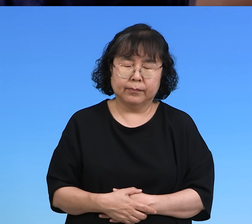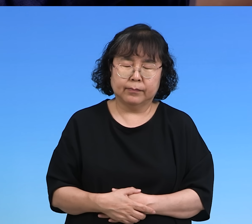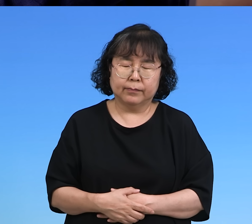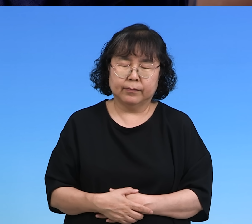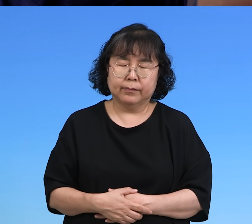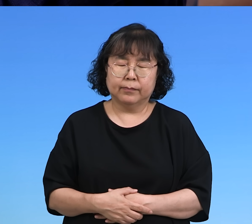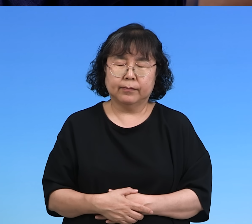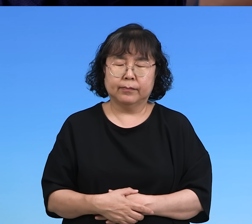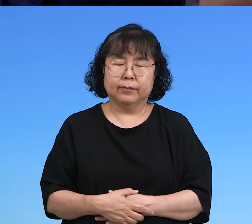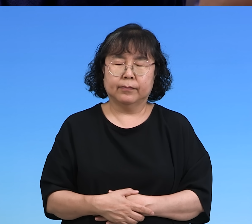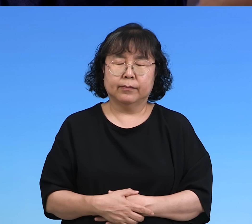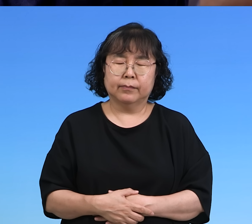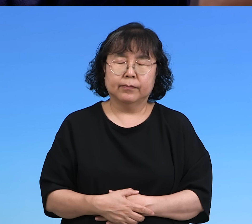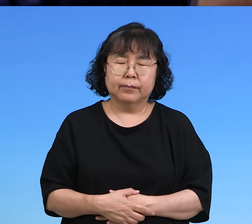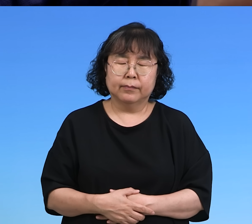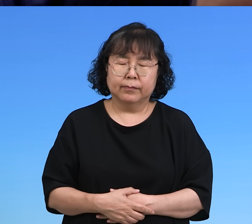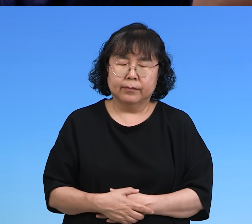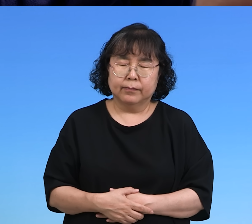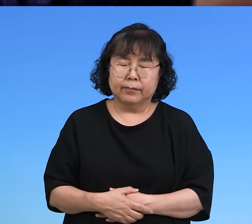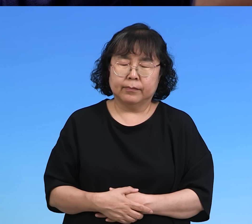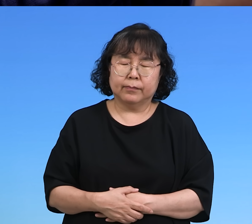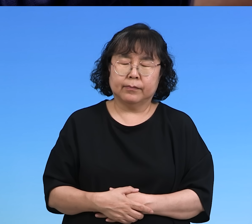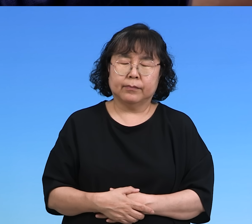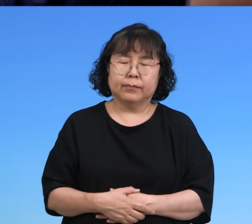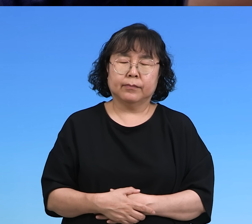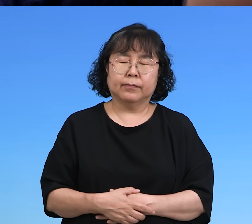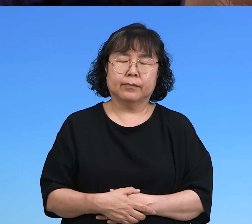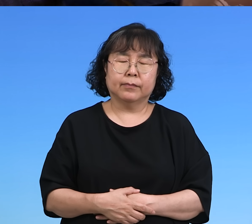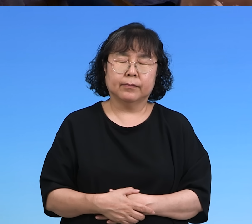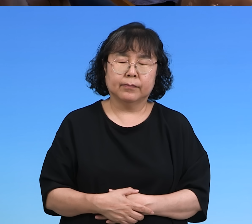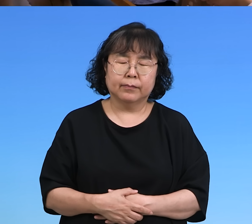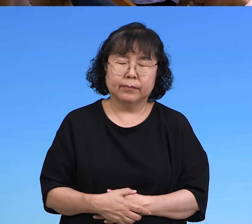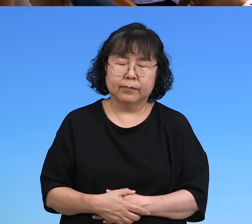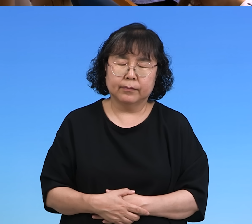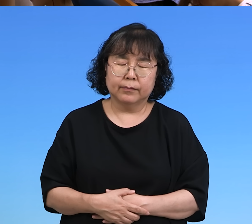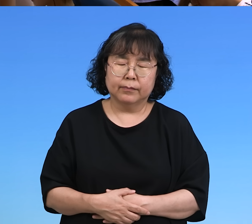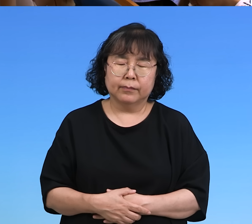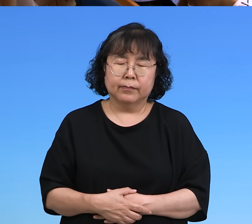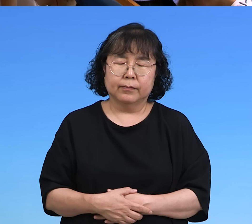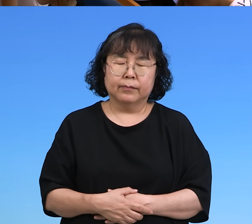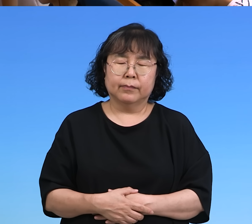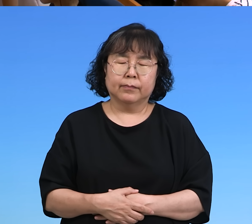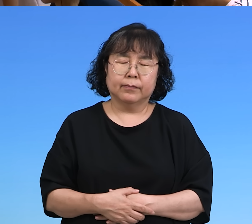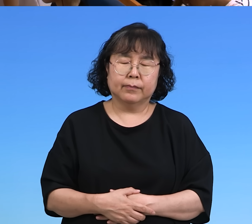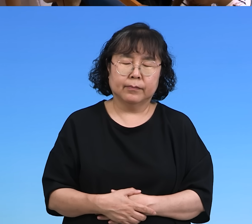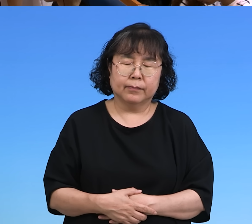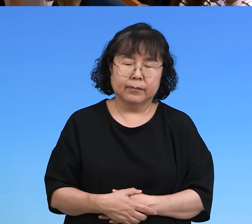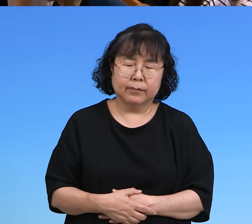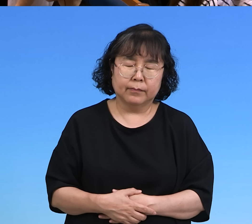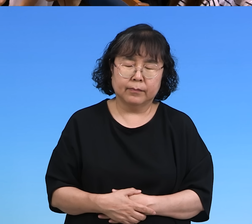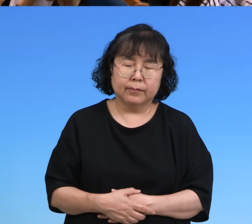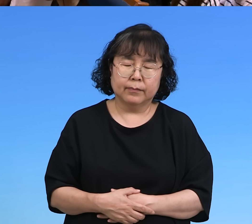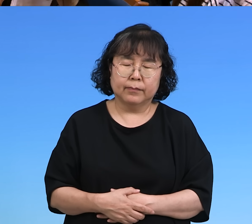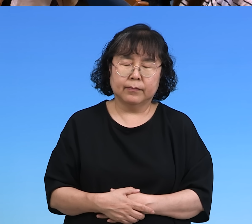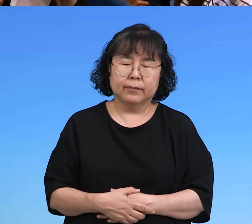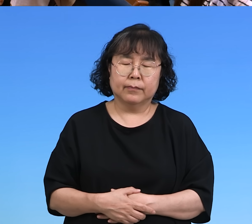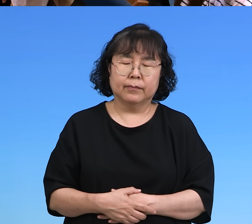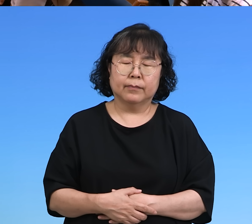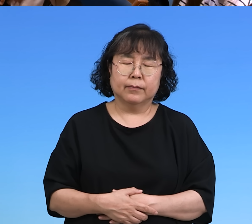하나님이 인도하시는 대로 따라왔던 여호수아와 백성들이었지만, 하나님 여호수아